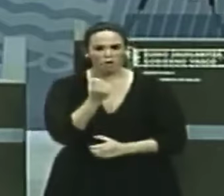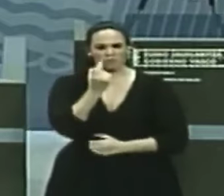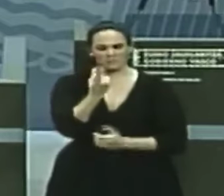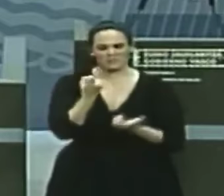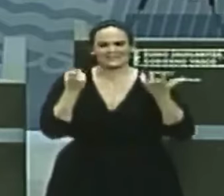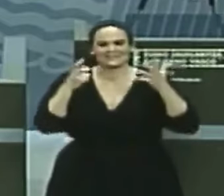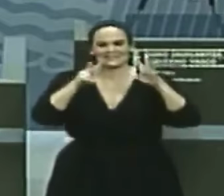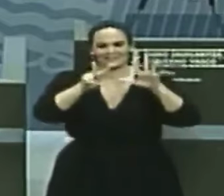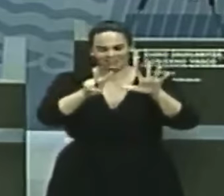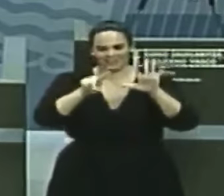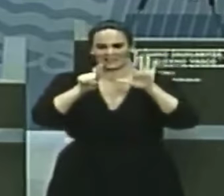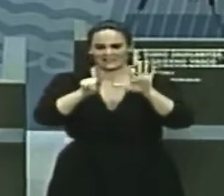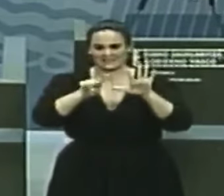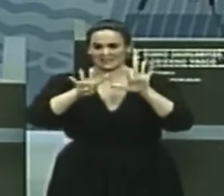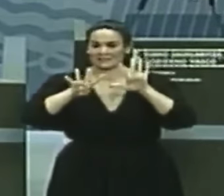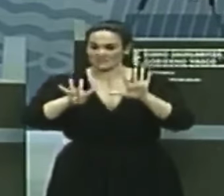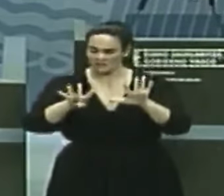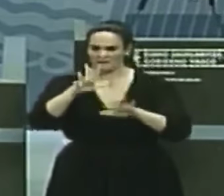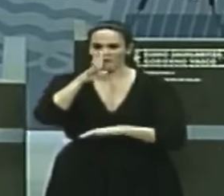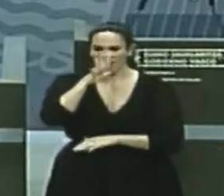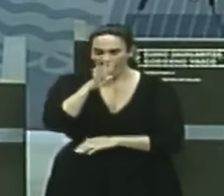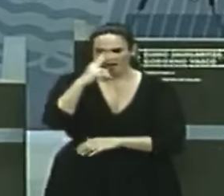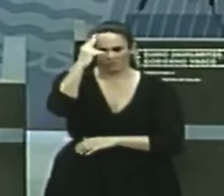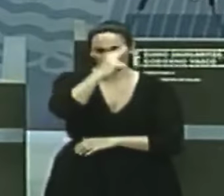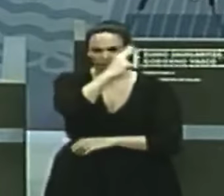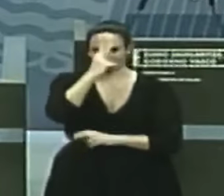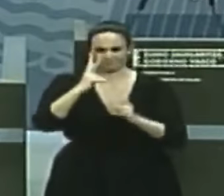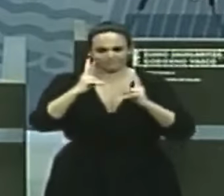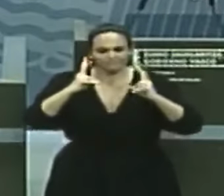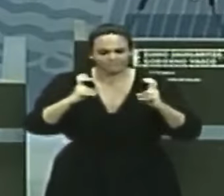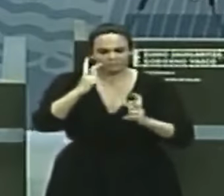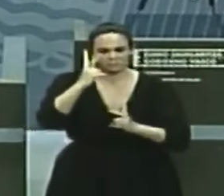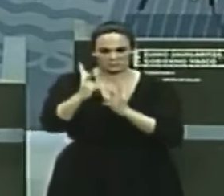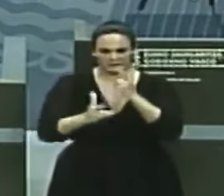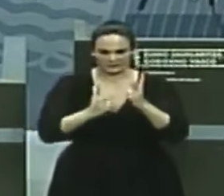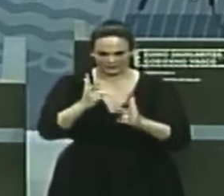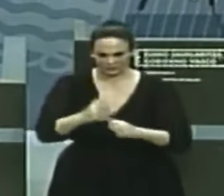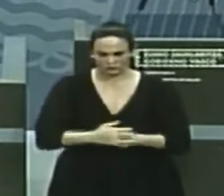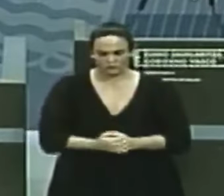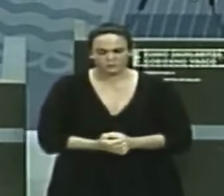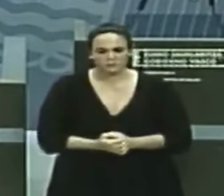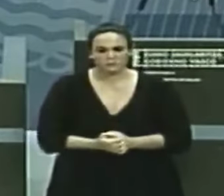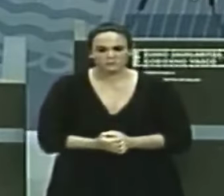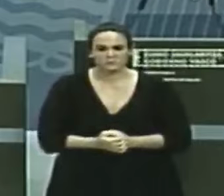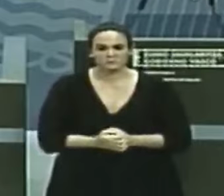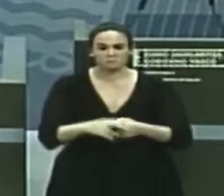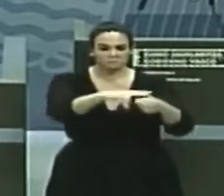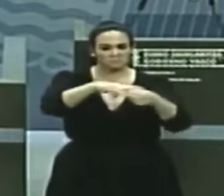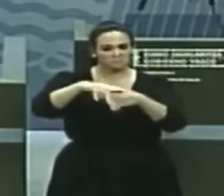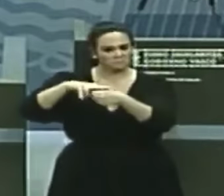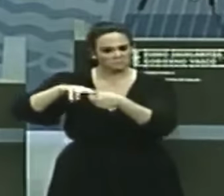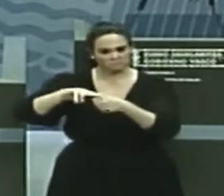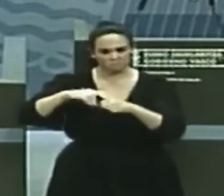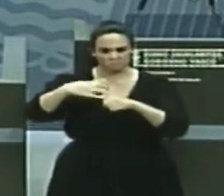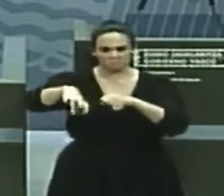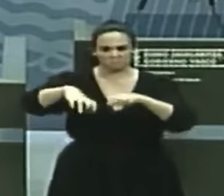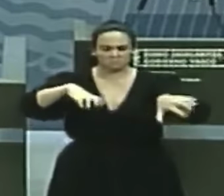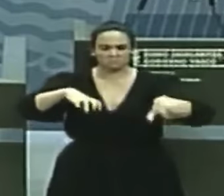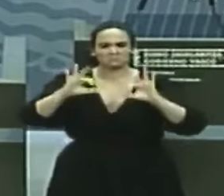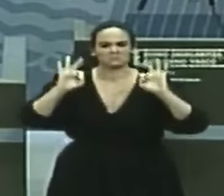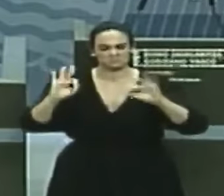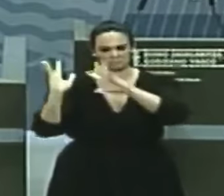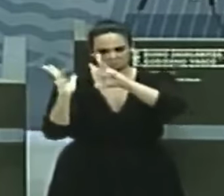se encuentran en este momento ingresadas dentro de nuestros centros sanitarios por territorios las cifras quedarían